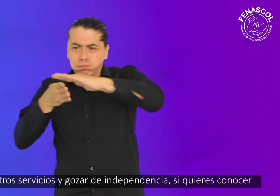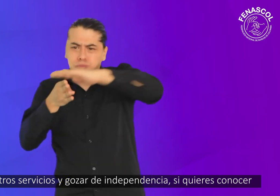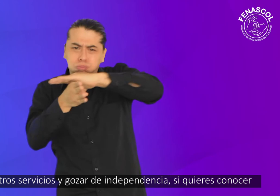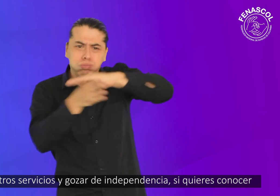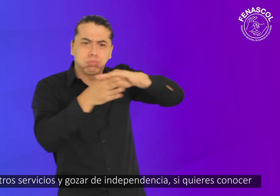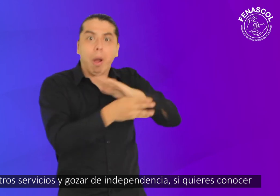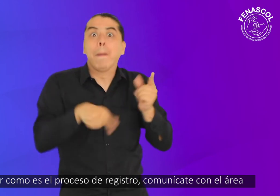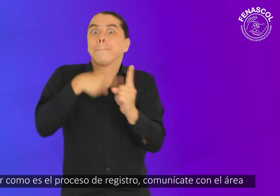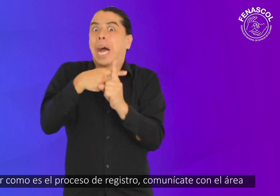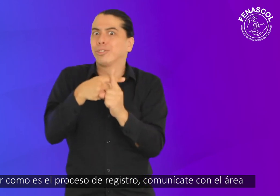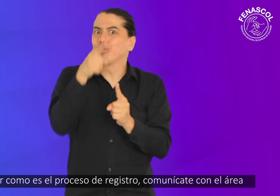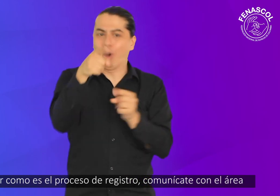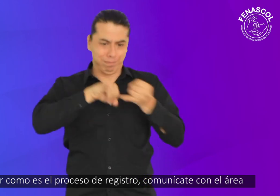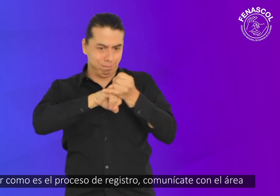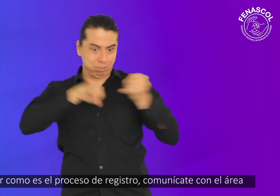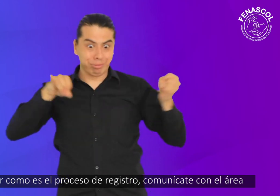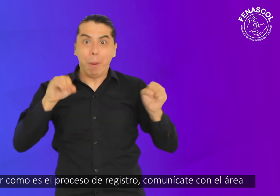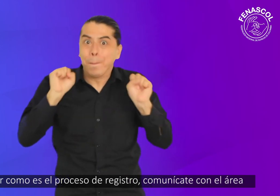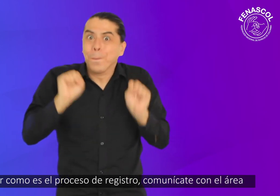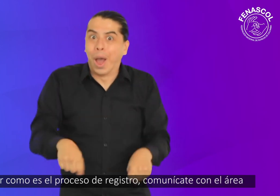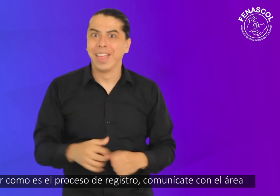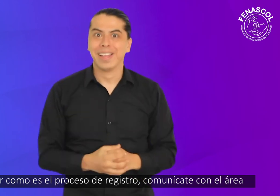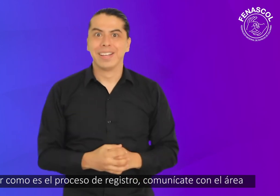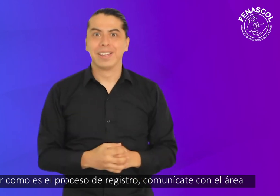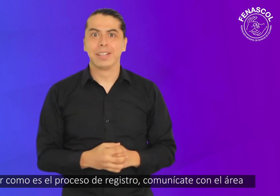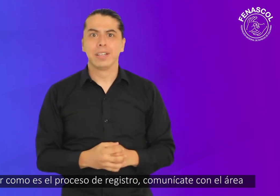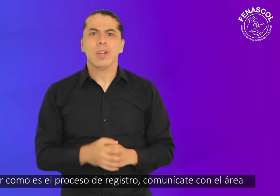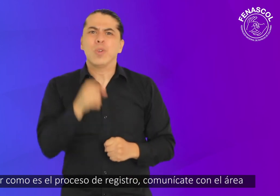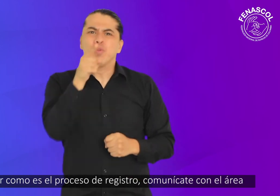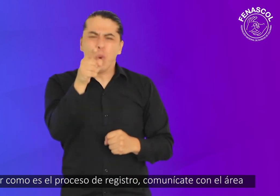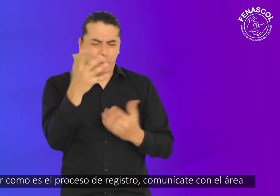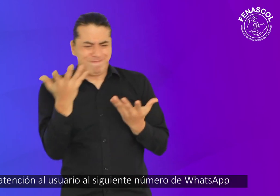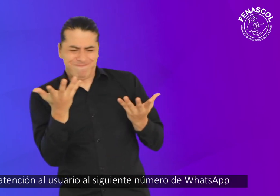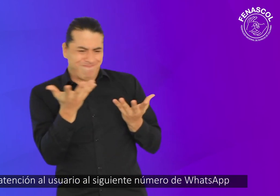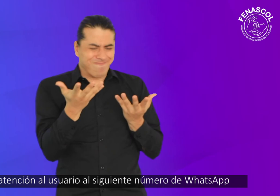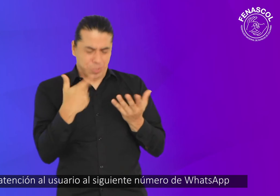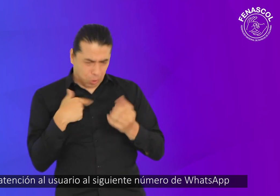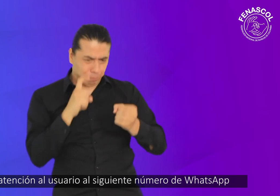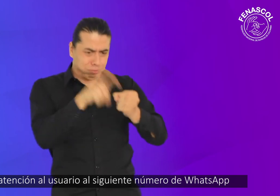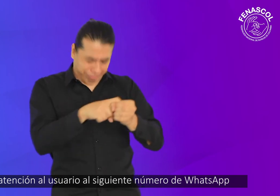Si quieres conocer cómo es el proceso de registro comunícate con el área de atención al usuario al siguiente número de WhatsApp.